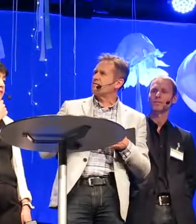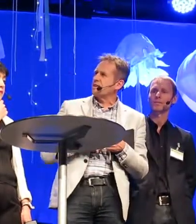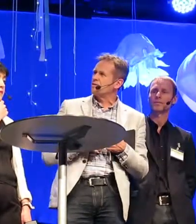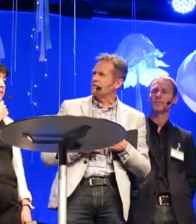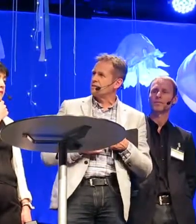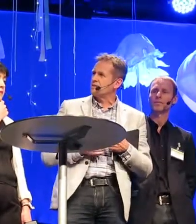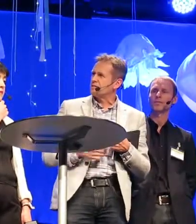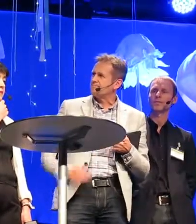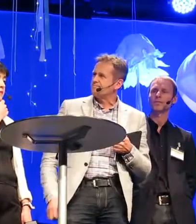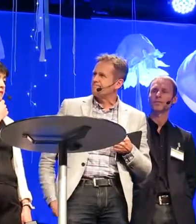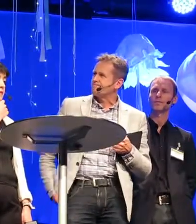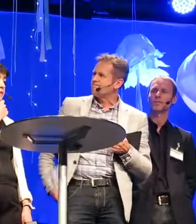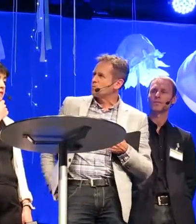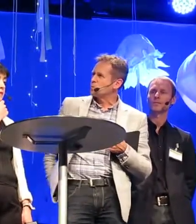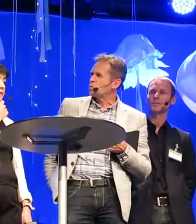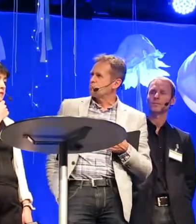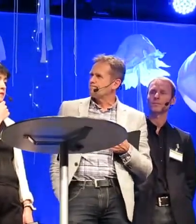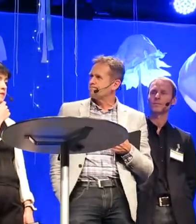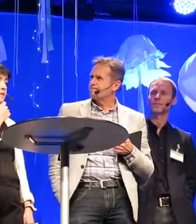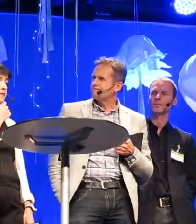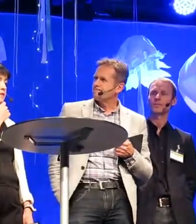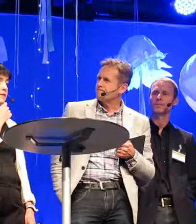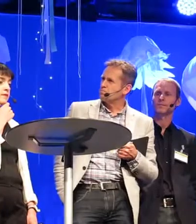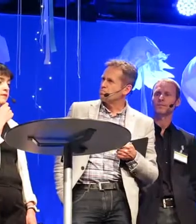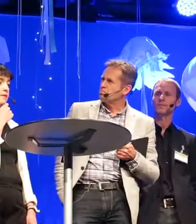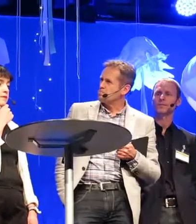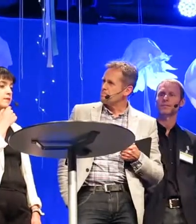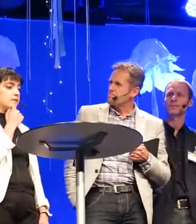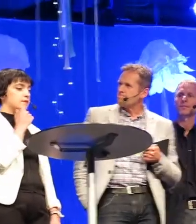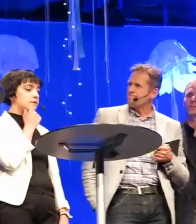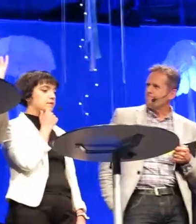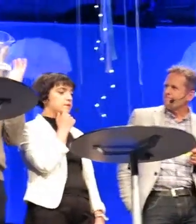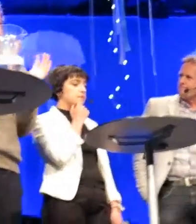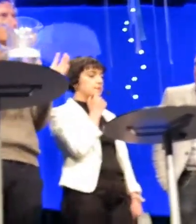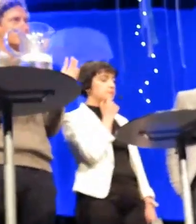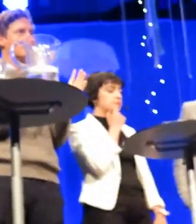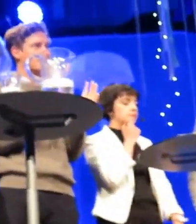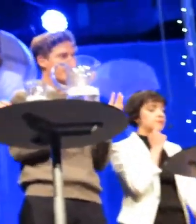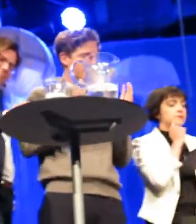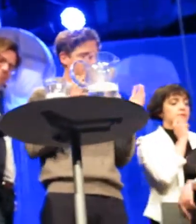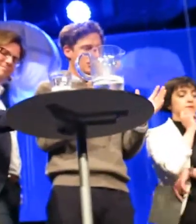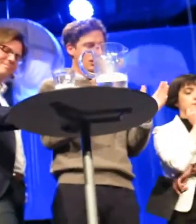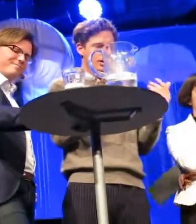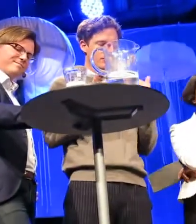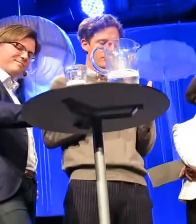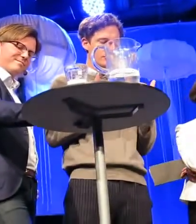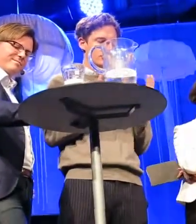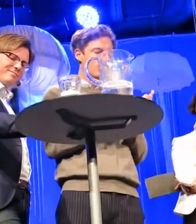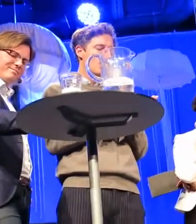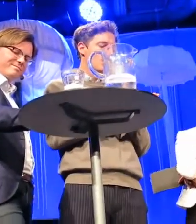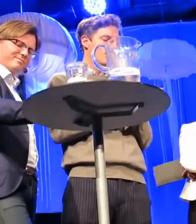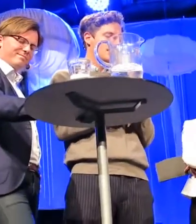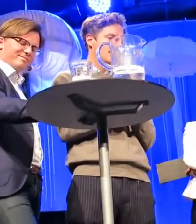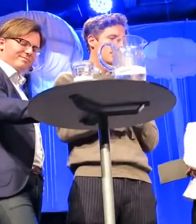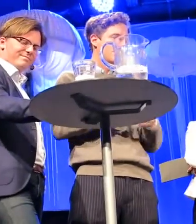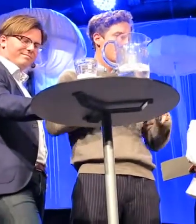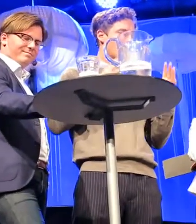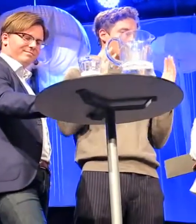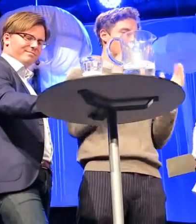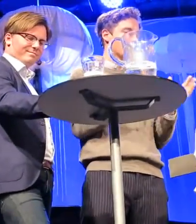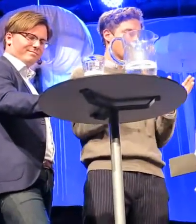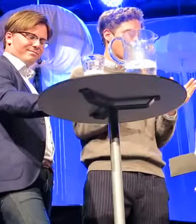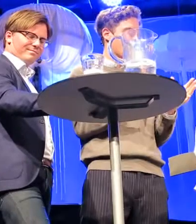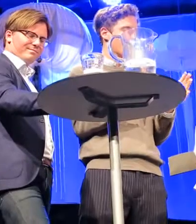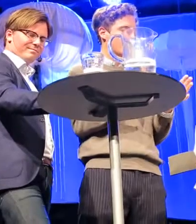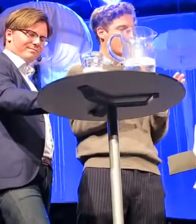ändrat er själva för tiden? Men vi skulle kunna vara på väg dit, men alltså, om man höjer skatten, vilket man ska göra, vilket vi föreslår, höjer skatten